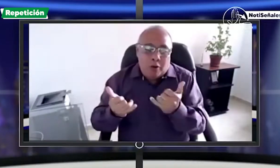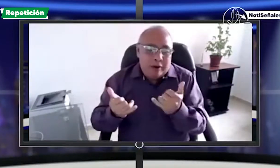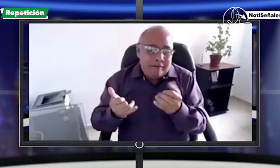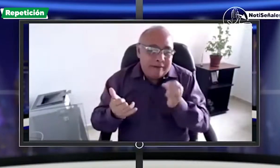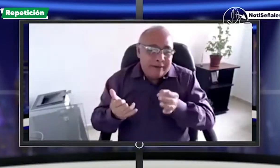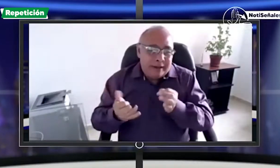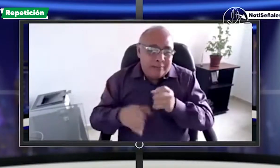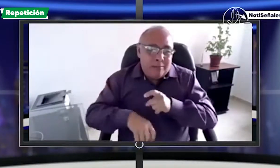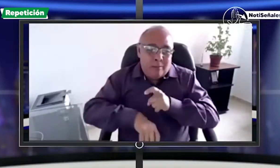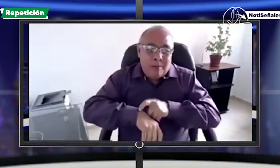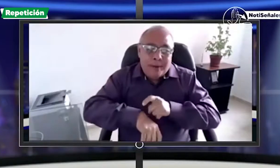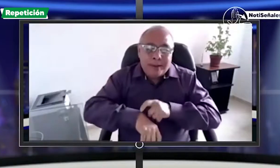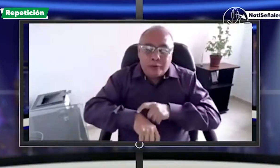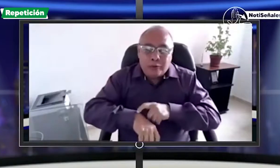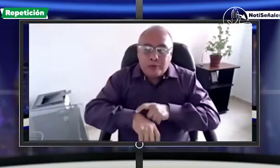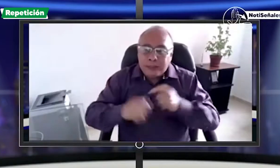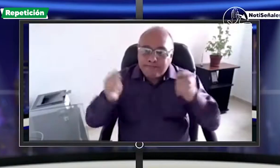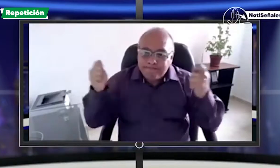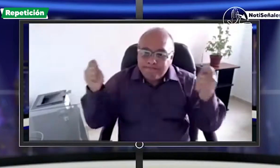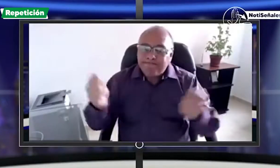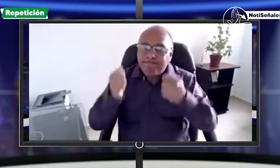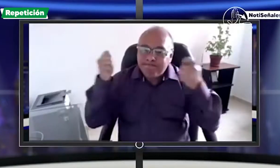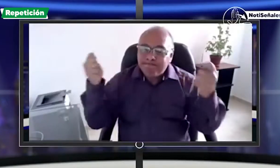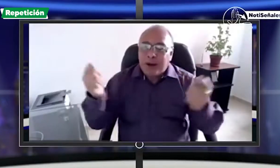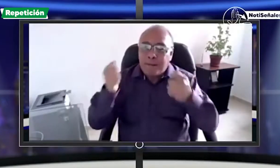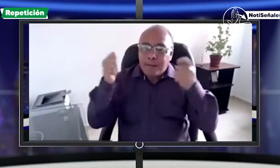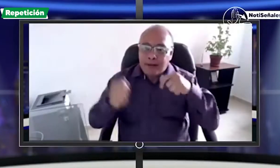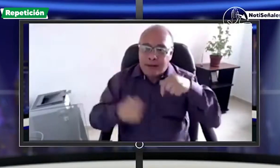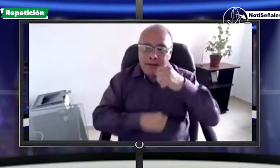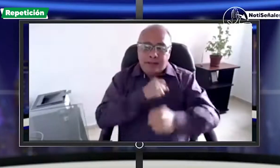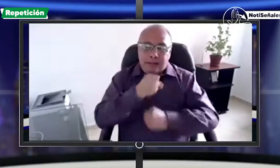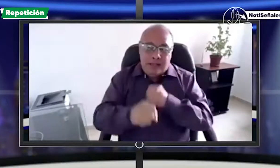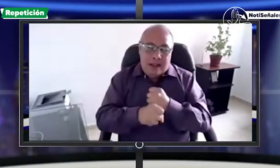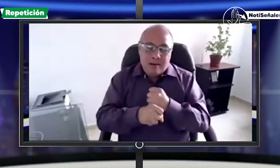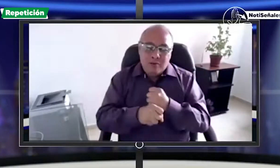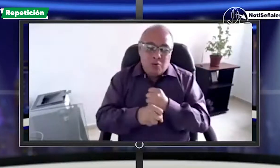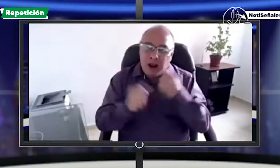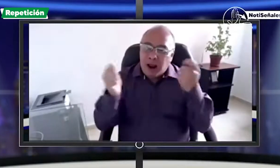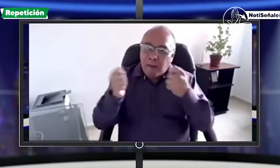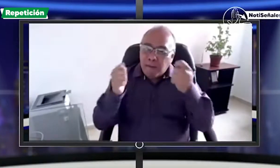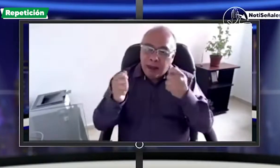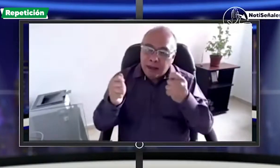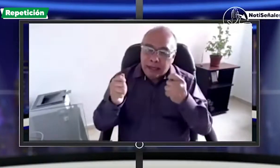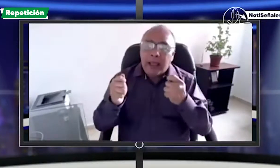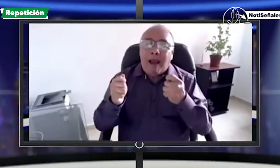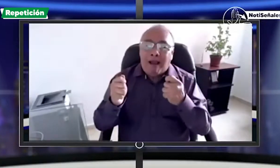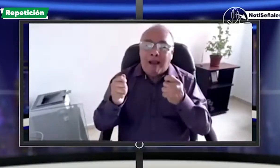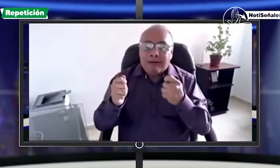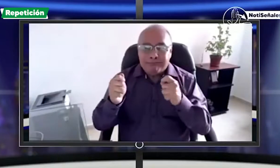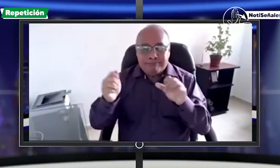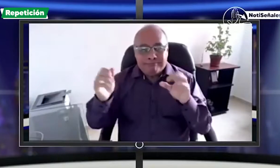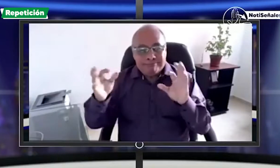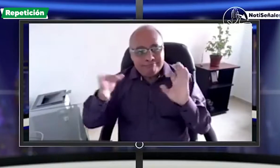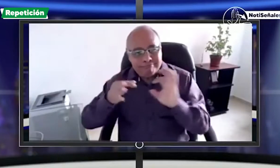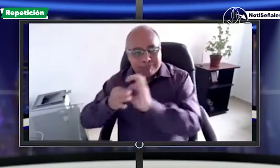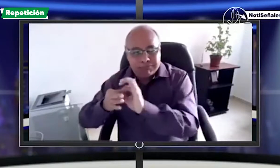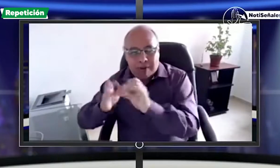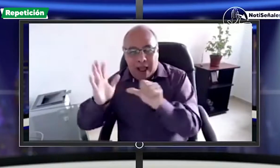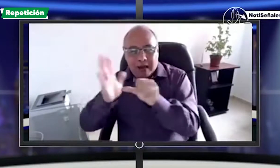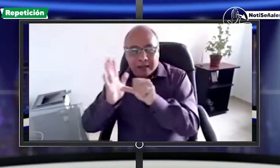instituciones, entidades y no cuentan con el servicio de interpretación, pues es una clara barrera, ¿no? Y nosotros pues